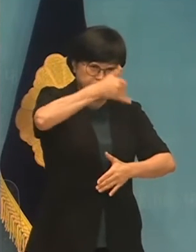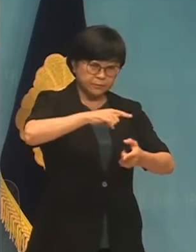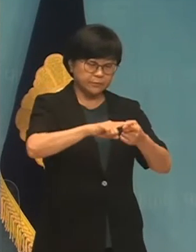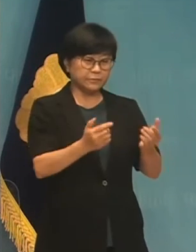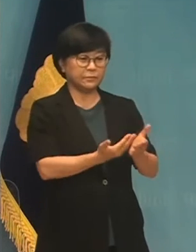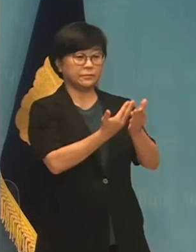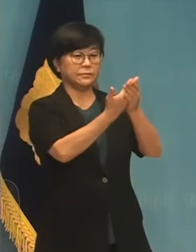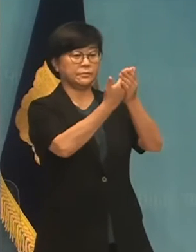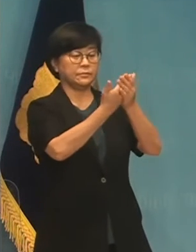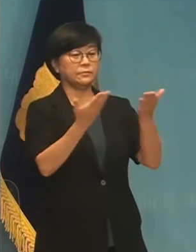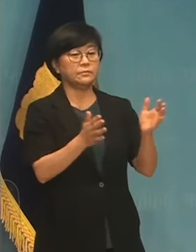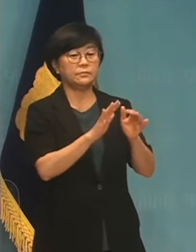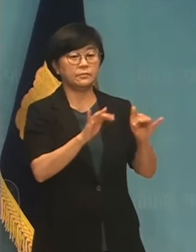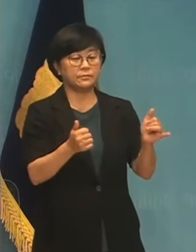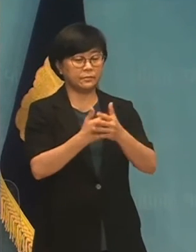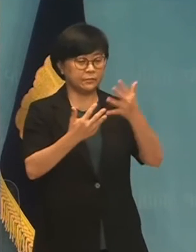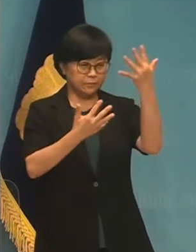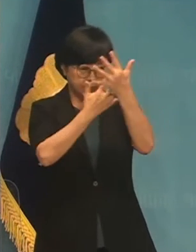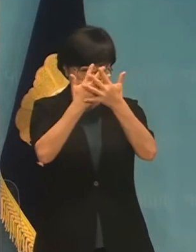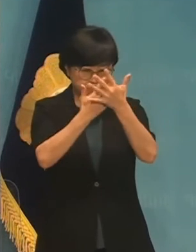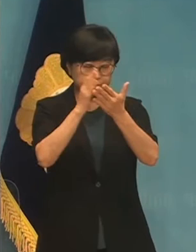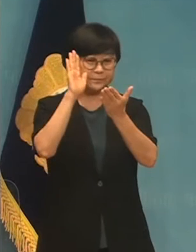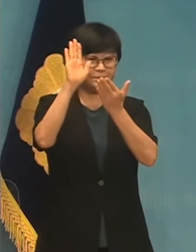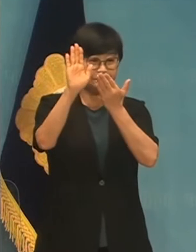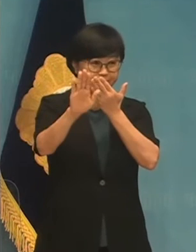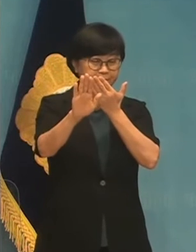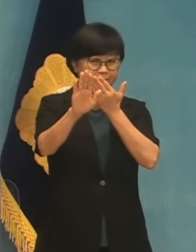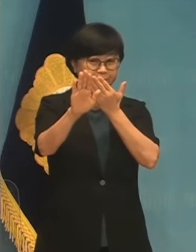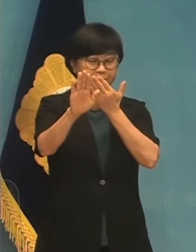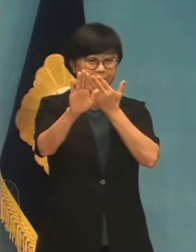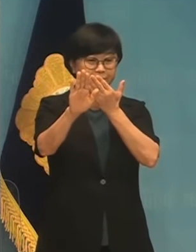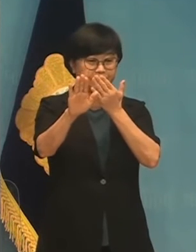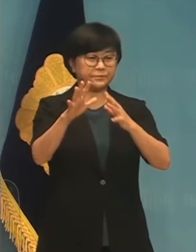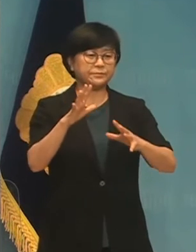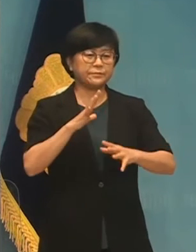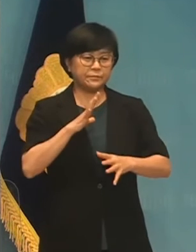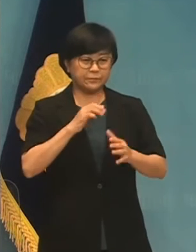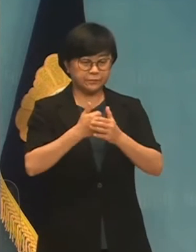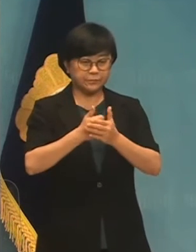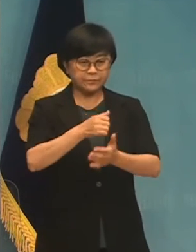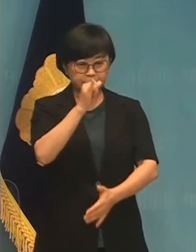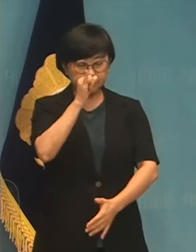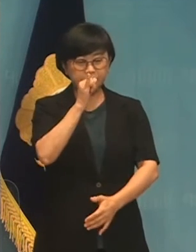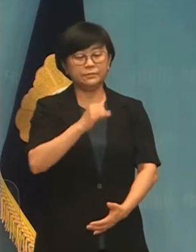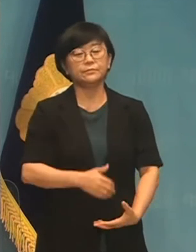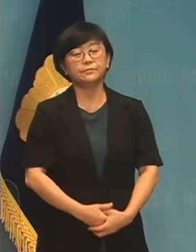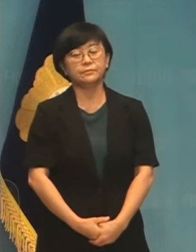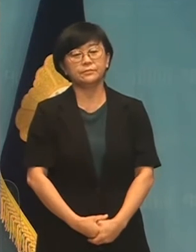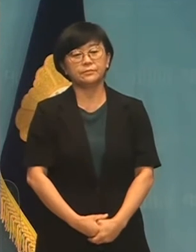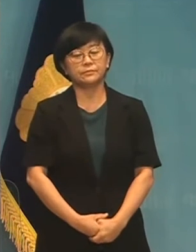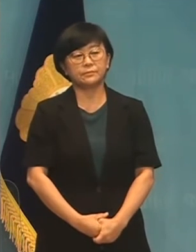발전 노동자들, 불확실한 미래에 두려움으로 내몰리고 있습니다.